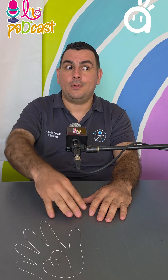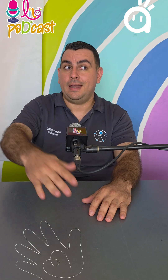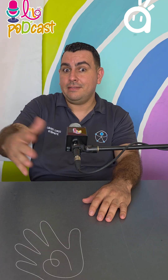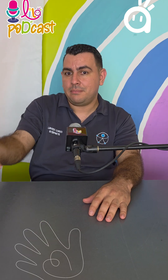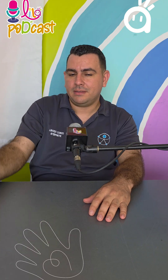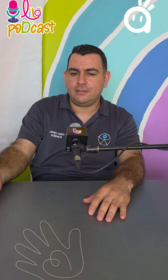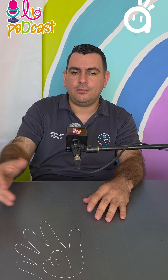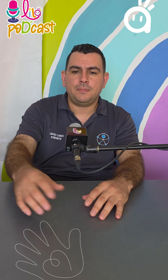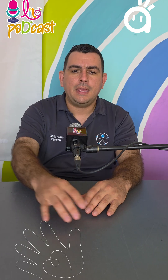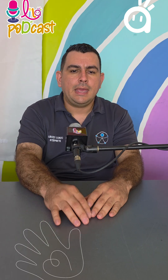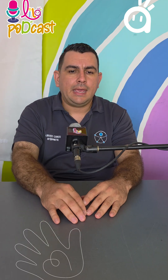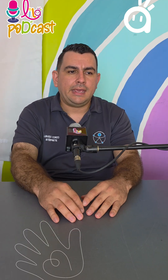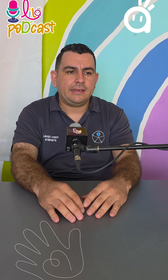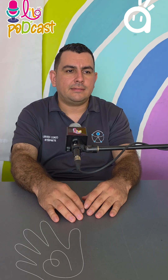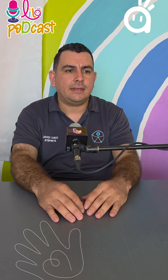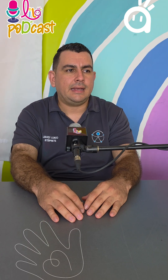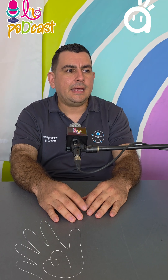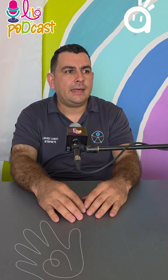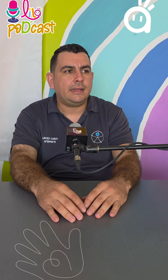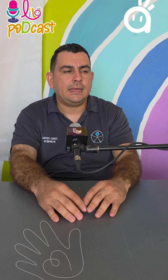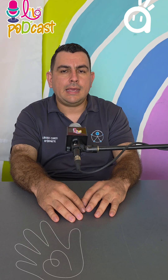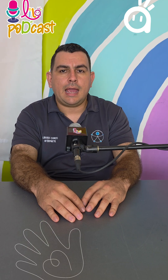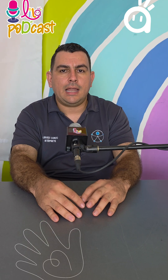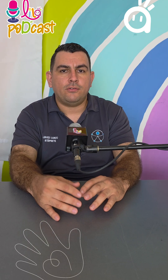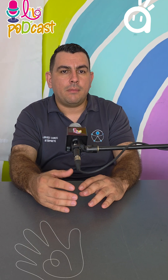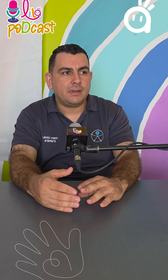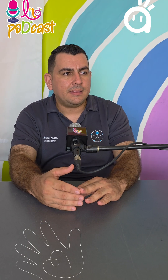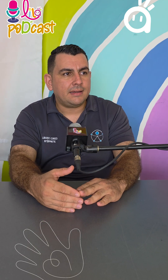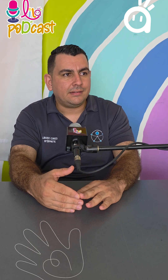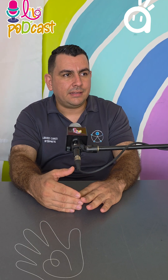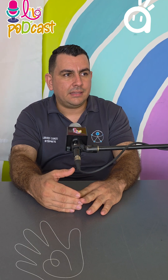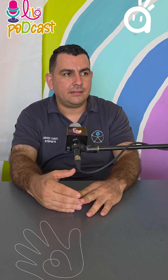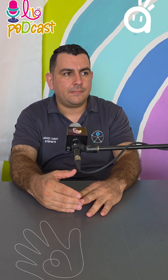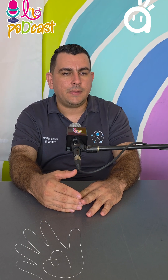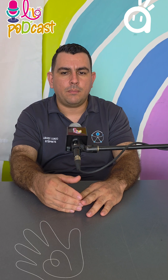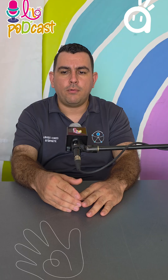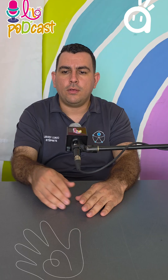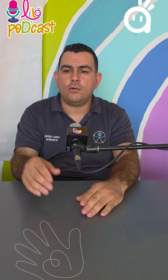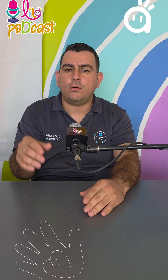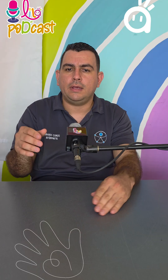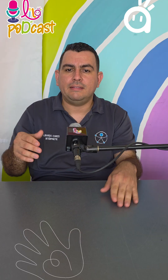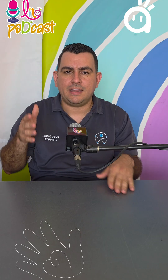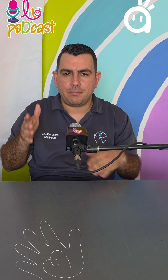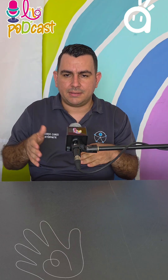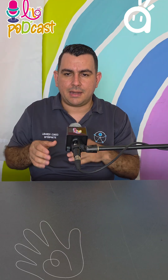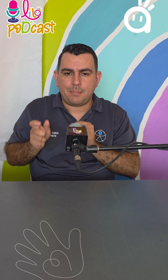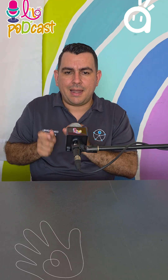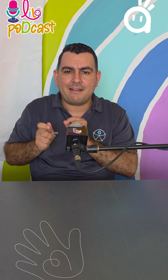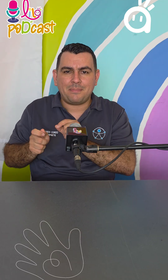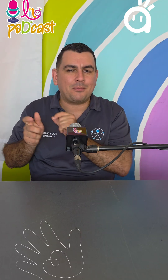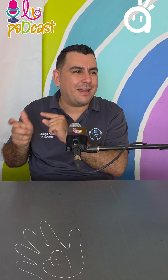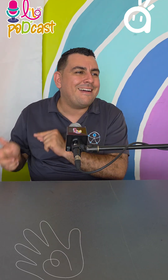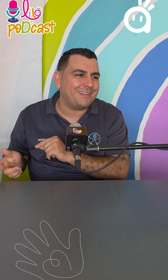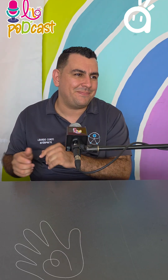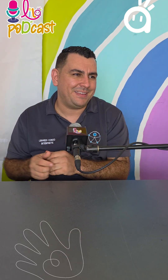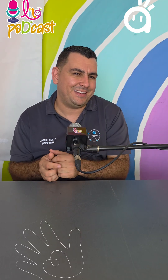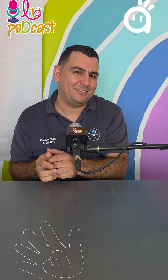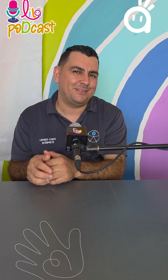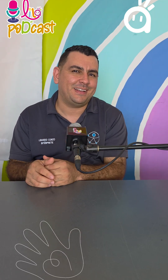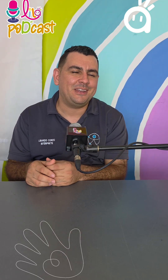sobre la interpretación es creer que al yo aprender las señas puedo interpretar palabra por palabra, y resulta que